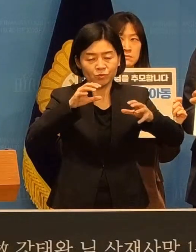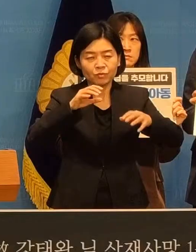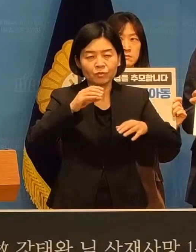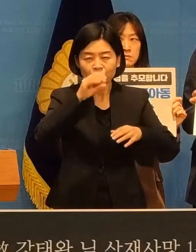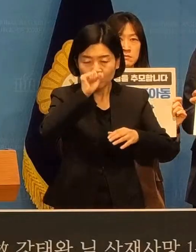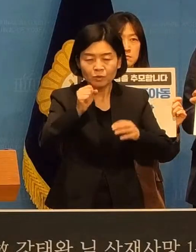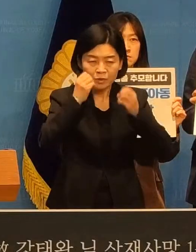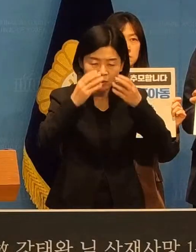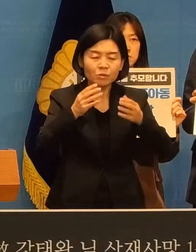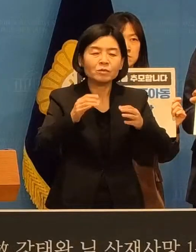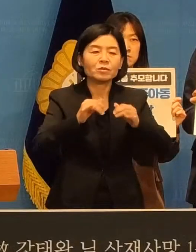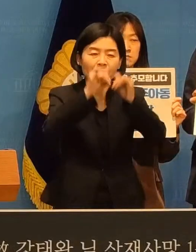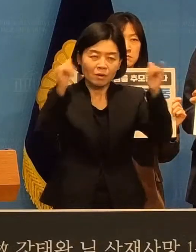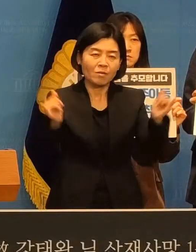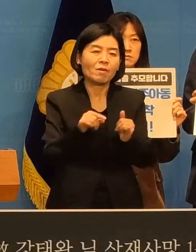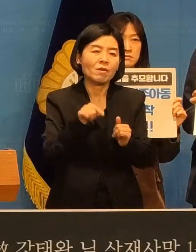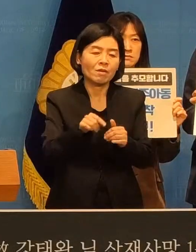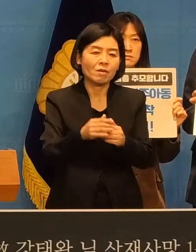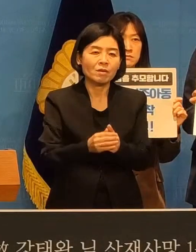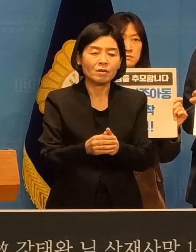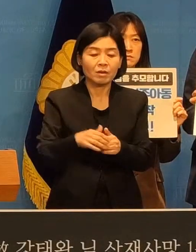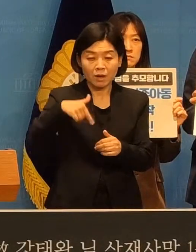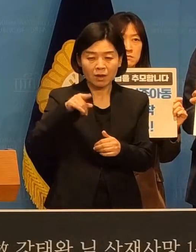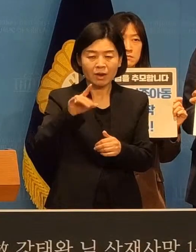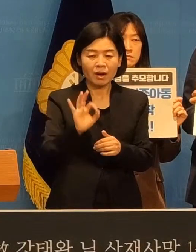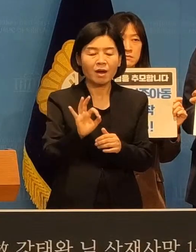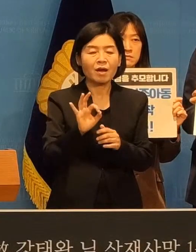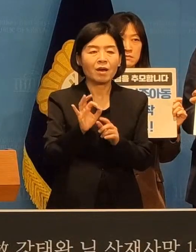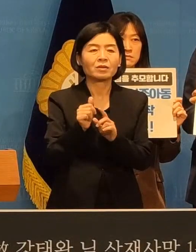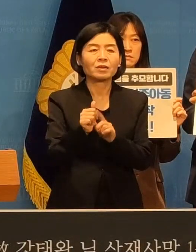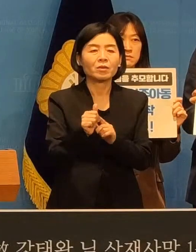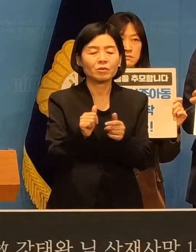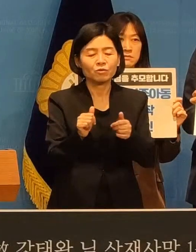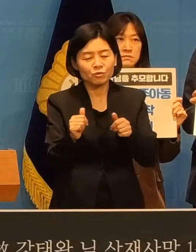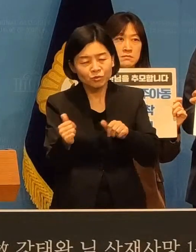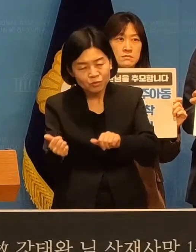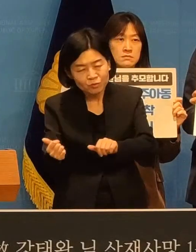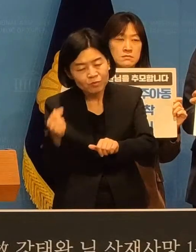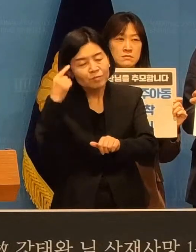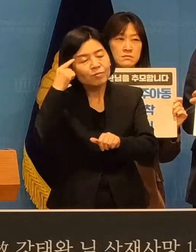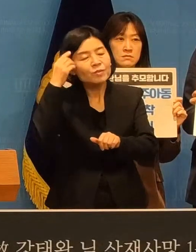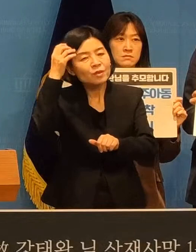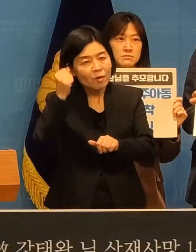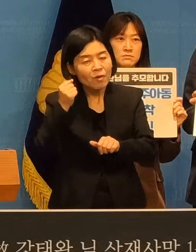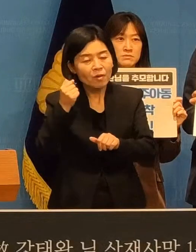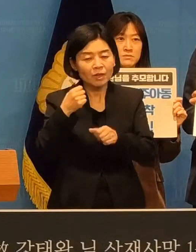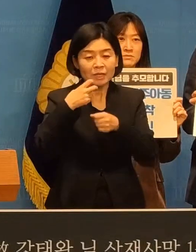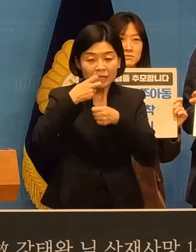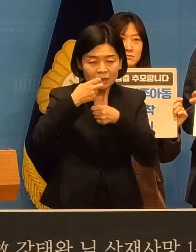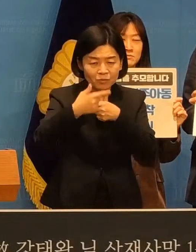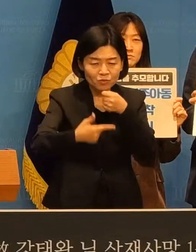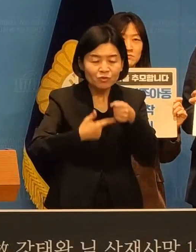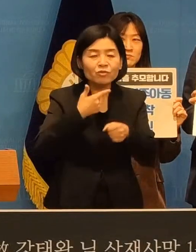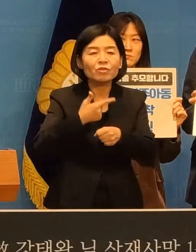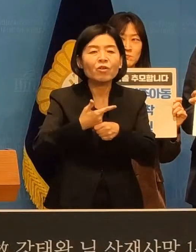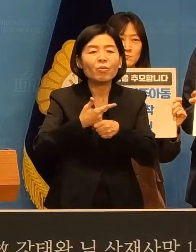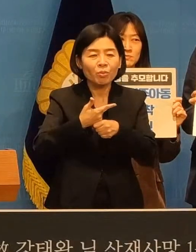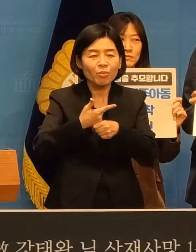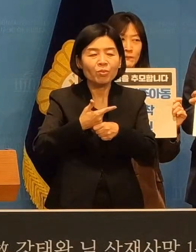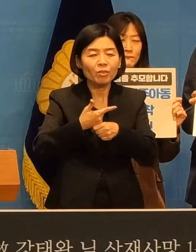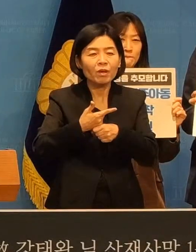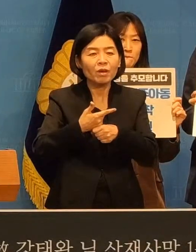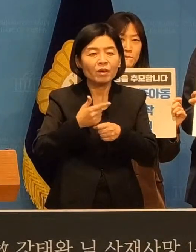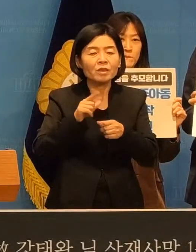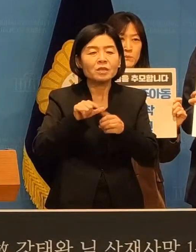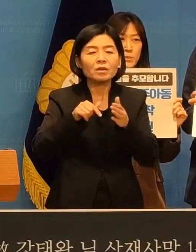우리는 고 강태환의 삶을 기억할 것입니다. 그의 26년의 삶이 드러낸 부당한 현실이